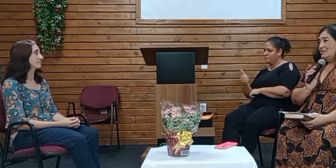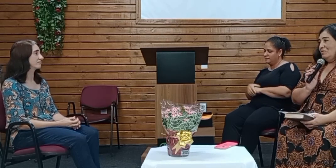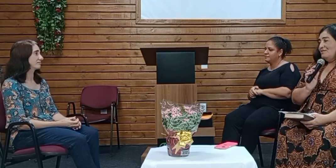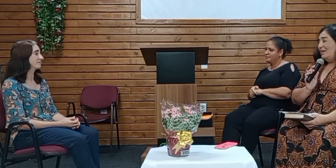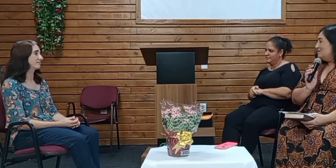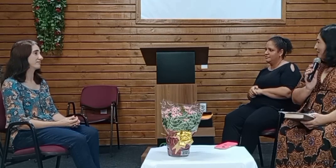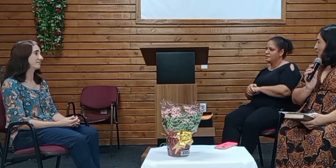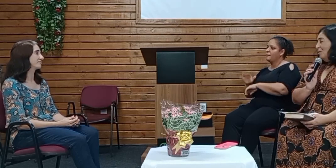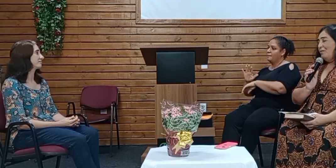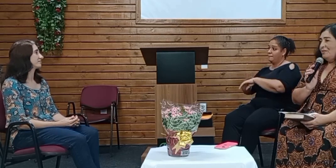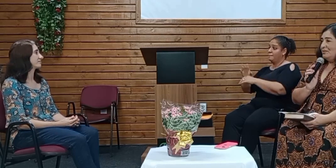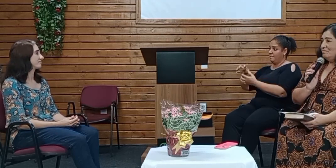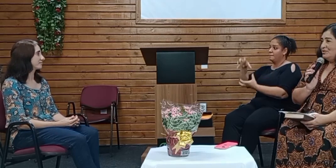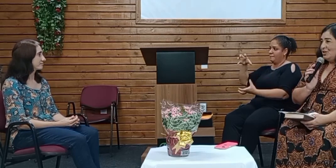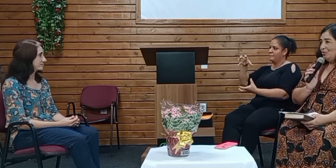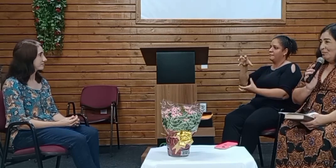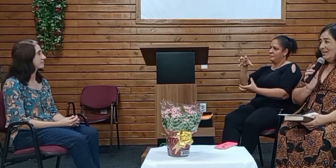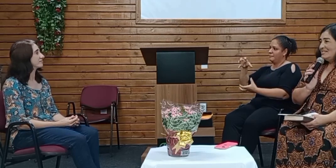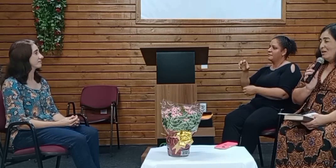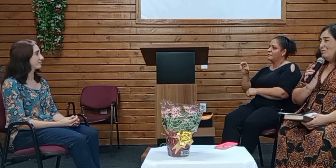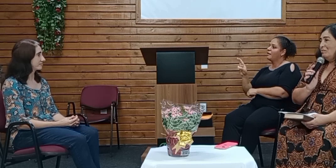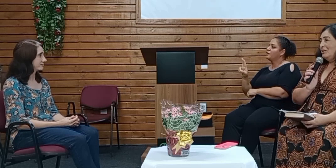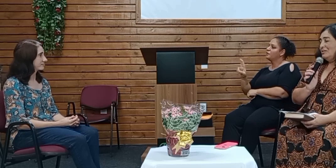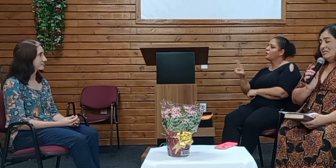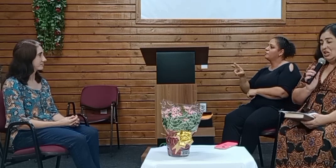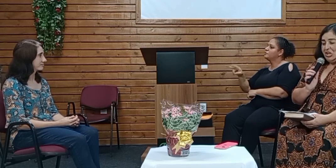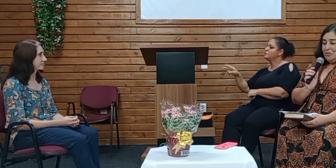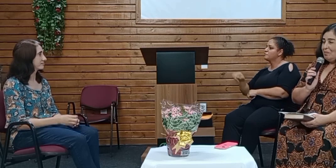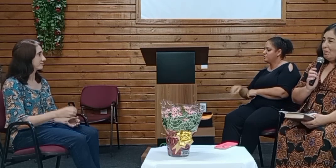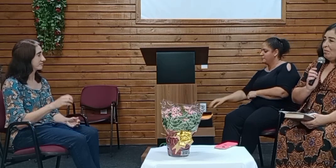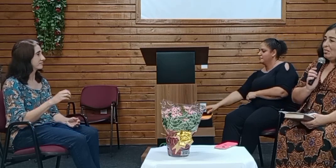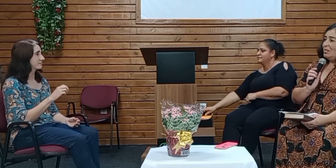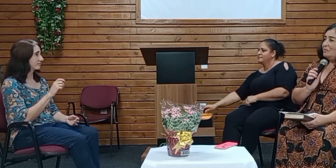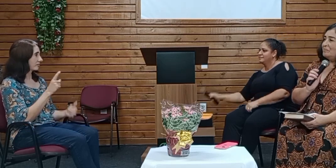São mais velhos, né? Diga o nome deles, Débora, para nós.